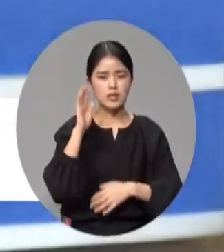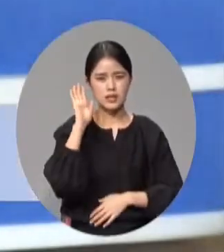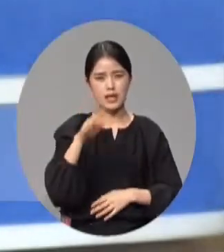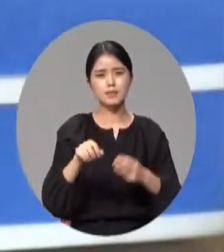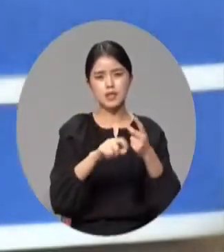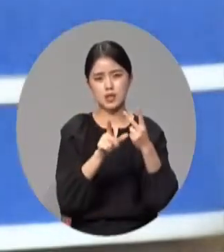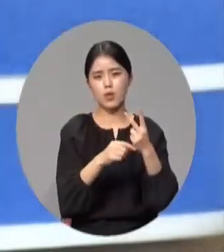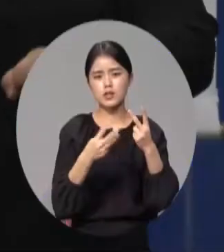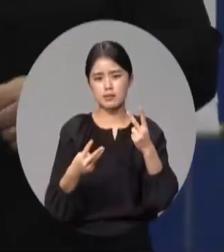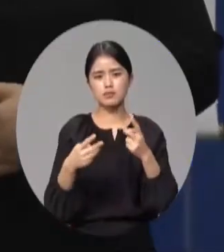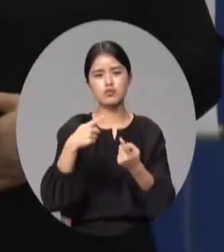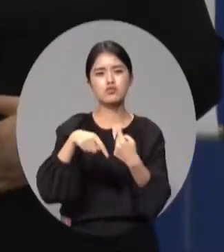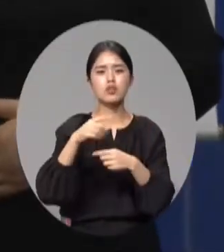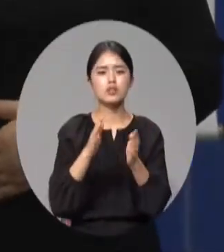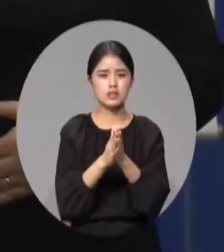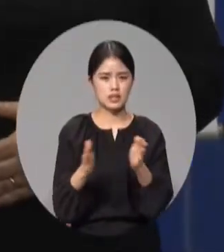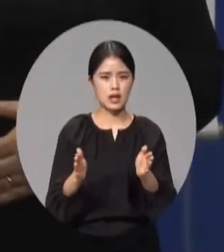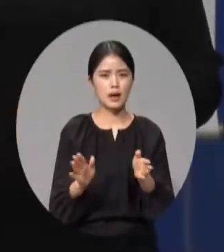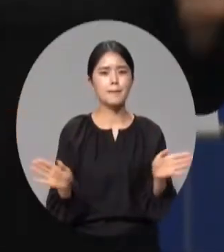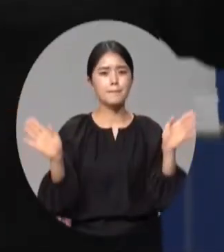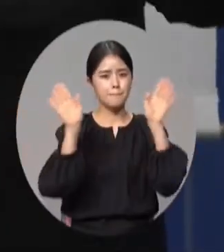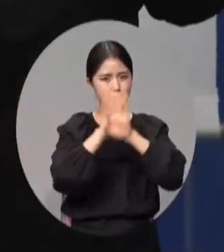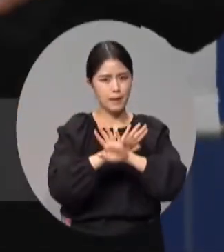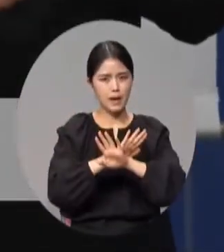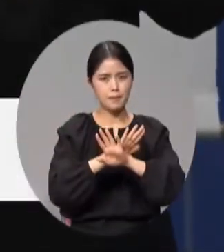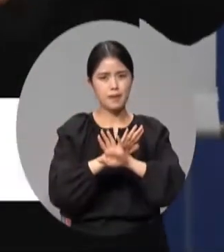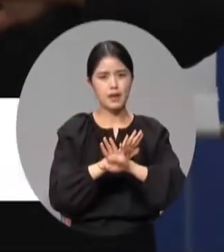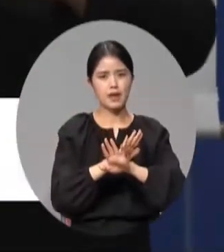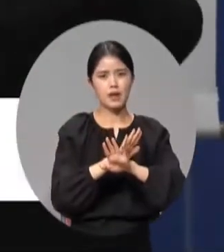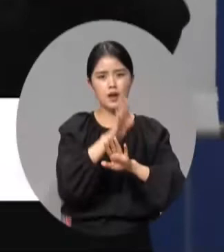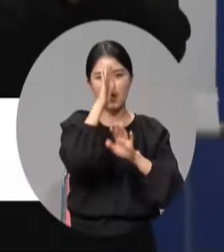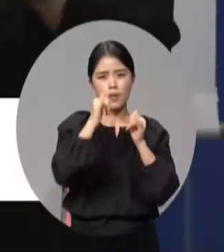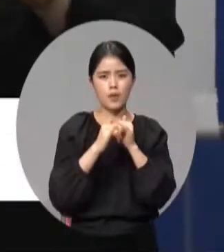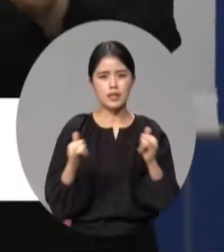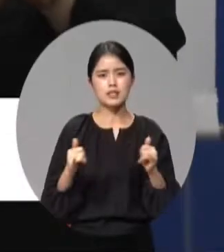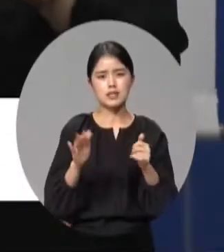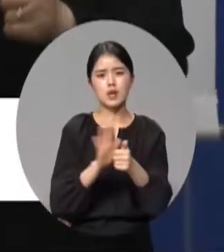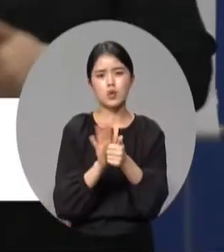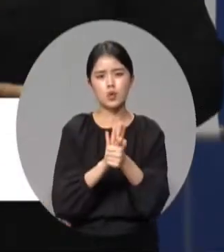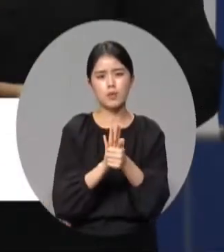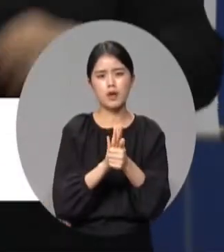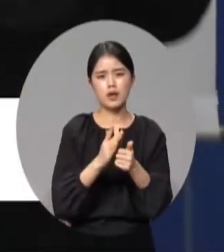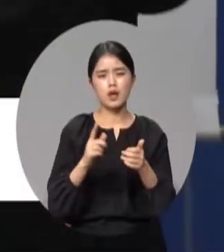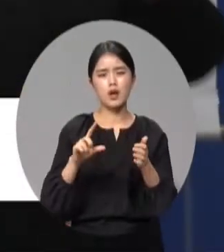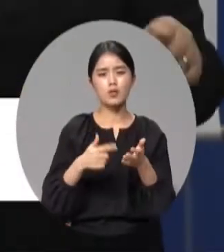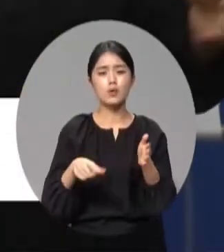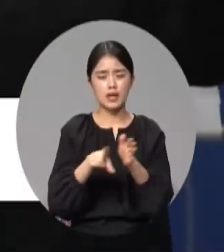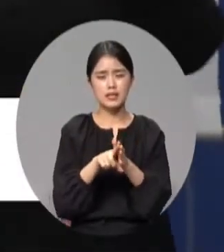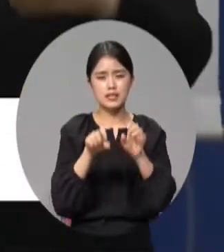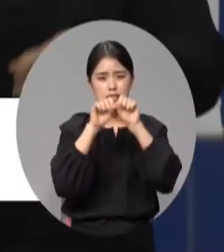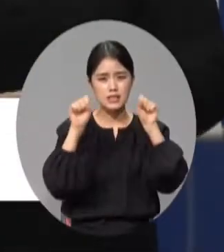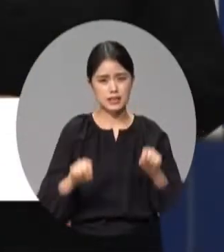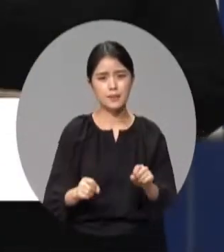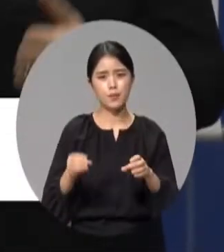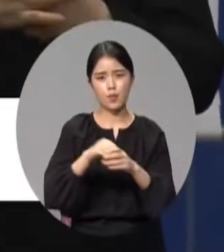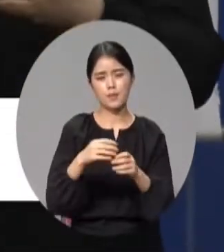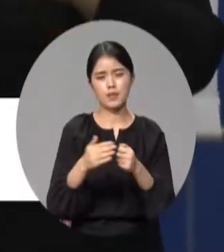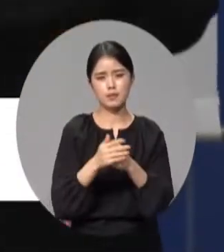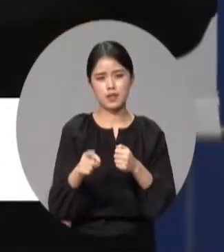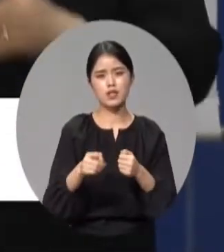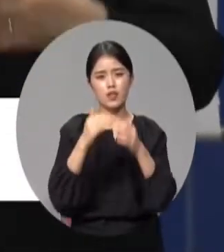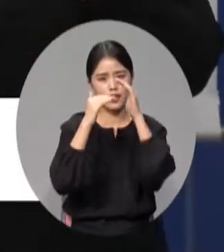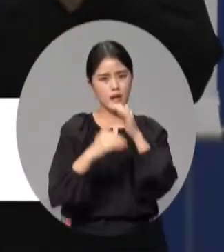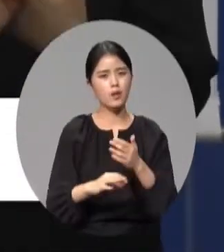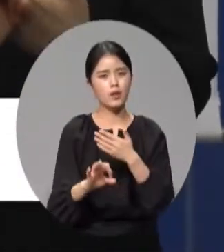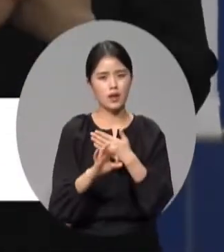운영에 들어갑니다. 야간에 환자분들을 돌봐드려야 되는 시스템도 갖춰야 되기 때문에요. 그런